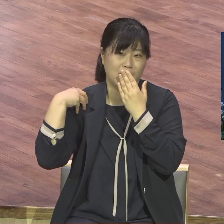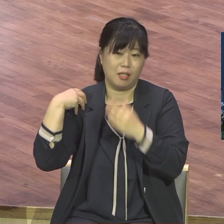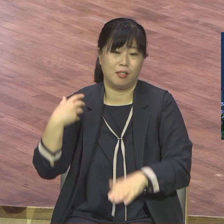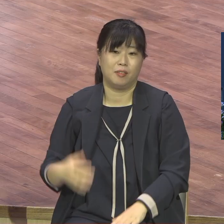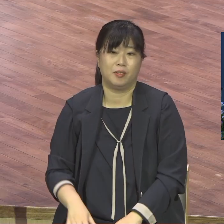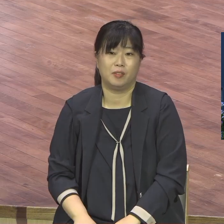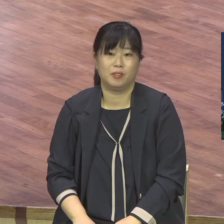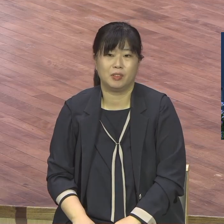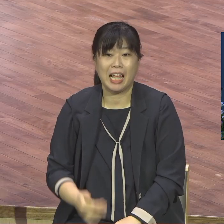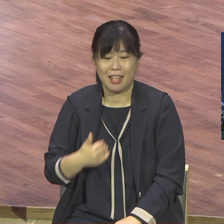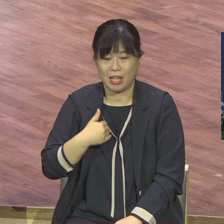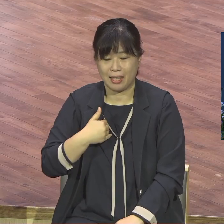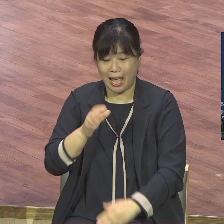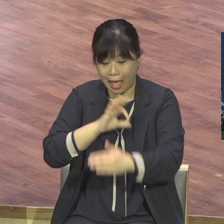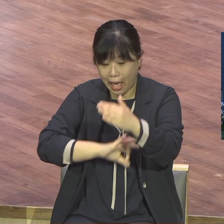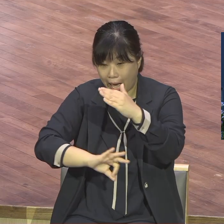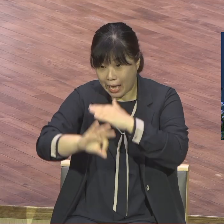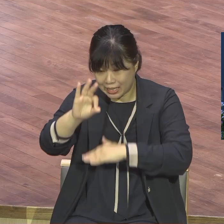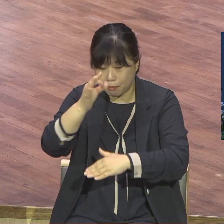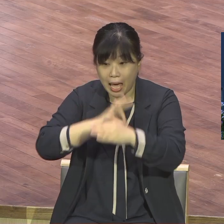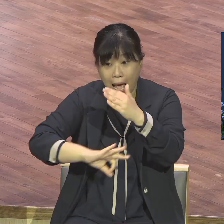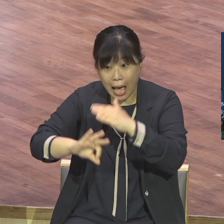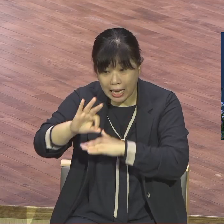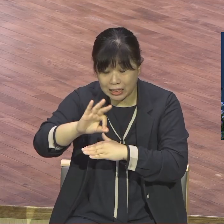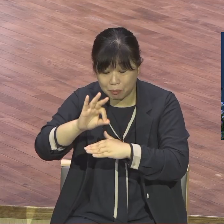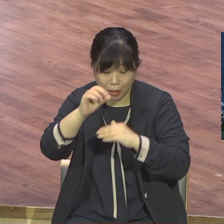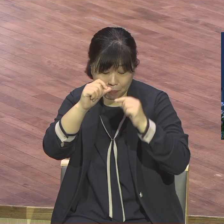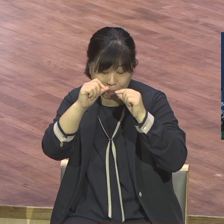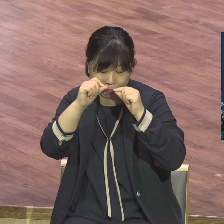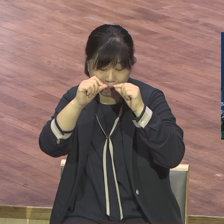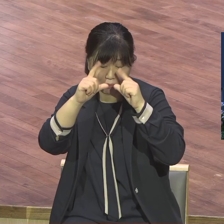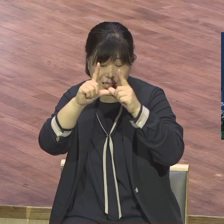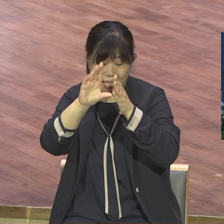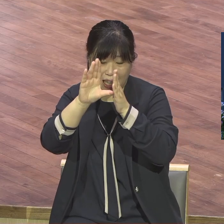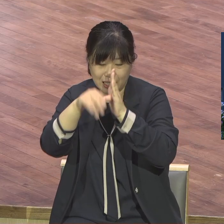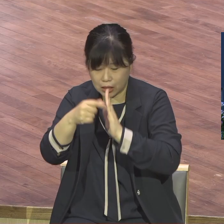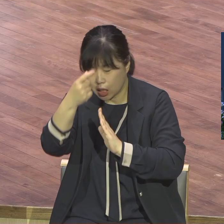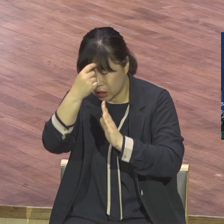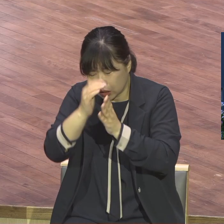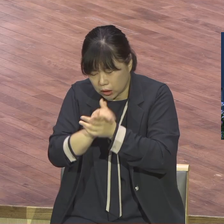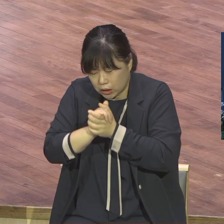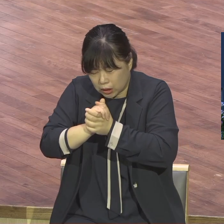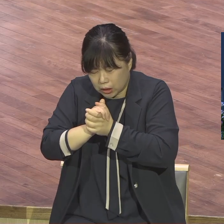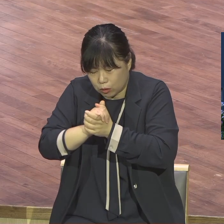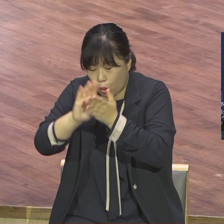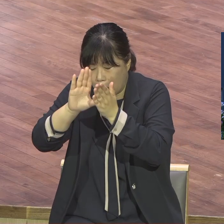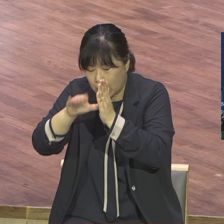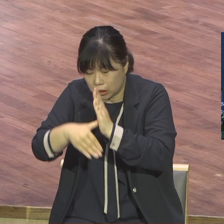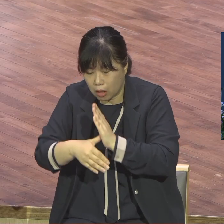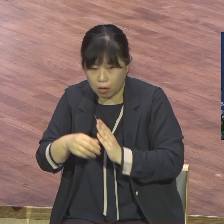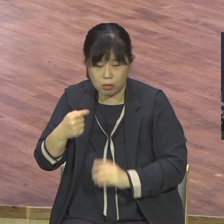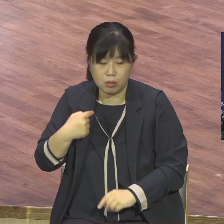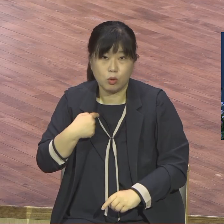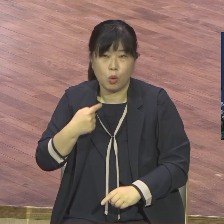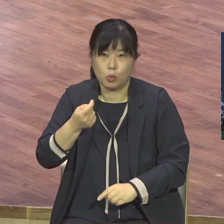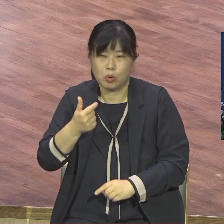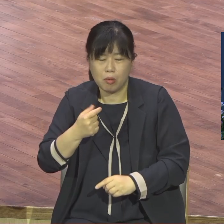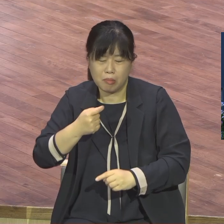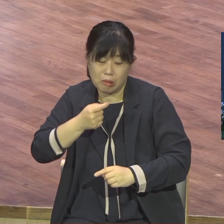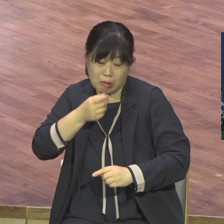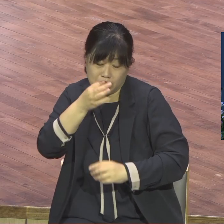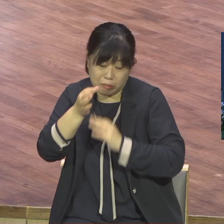제 주제는 막 지르는데 나도 모르게 내가 놀래가 깼는데 모르게 영생에 관한 거 영생 영생